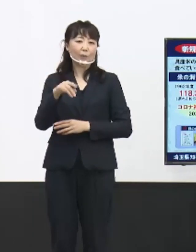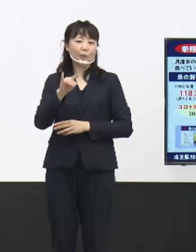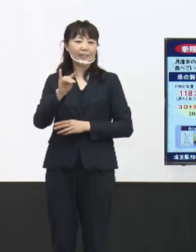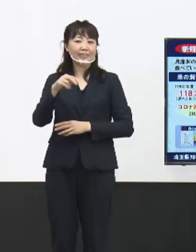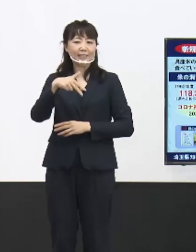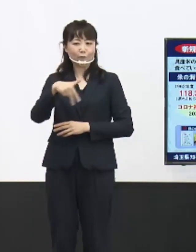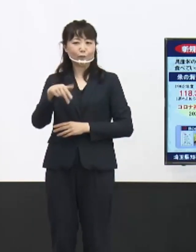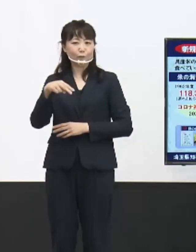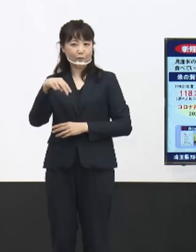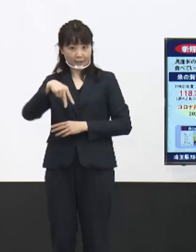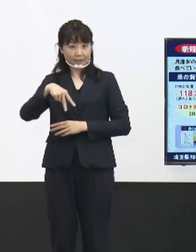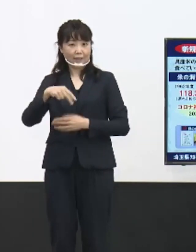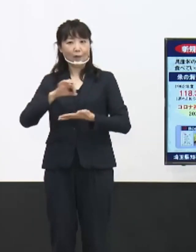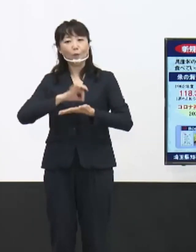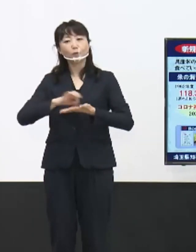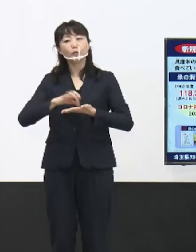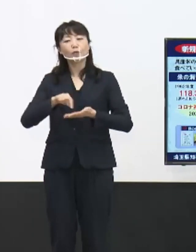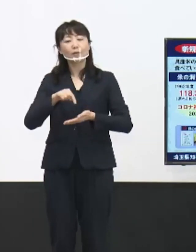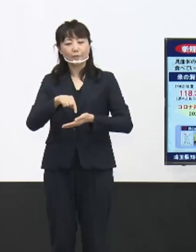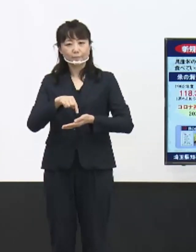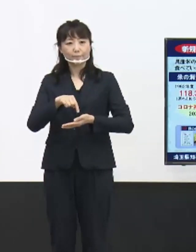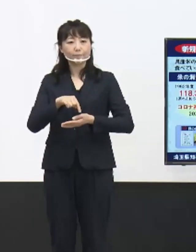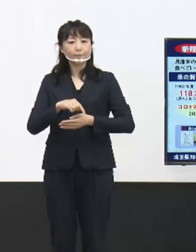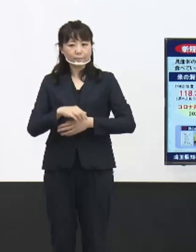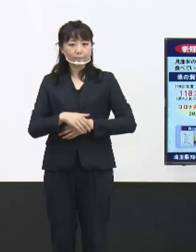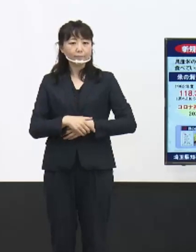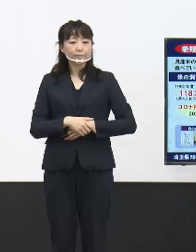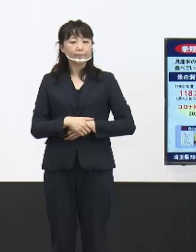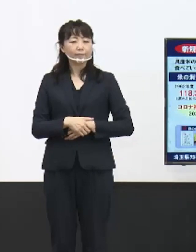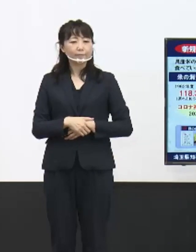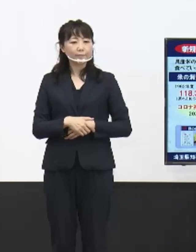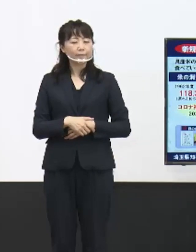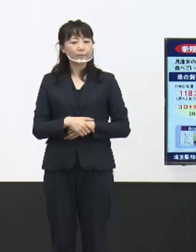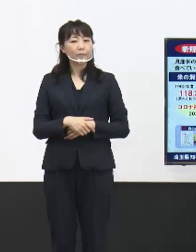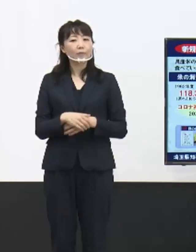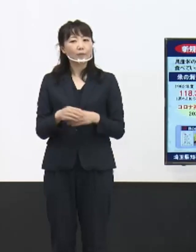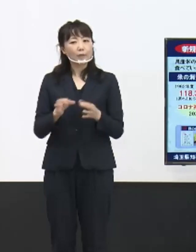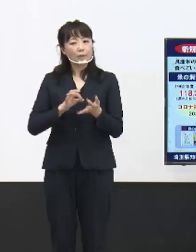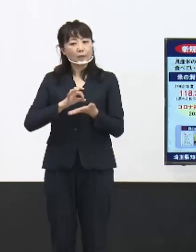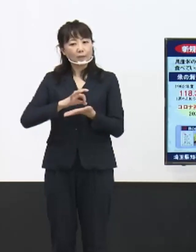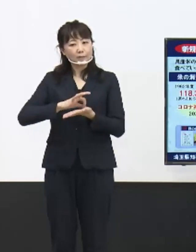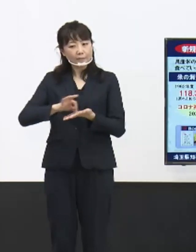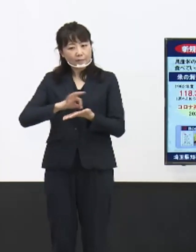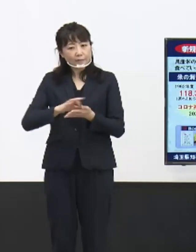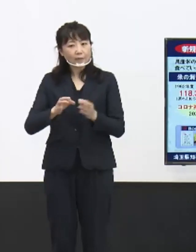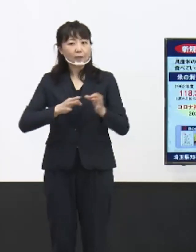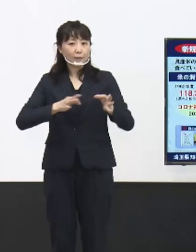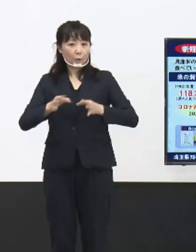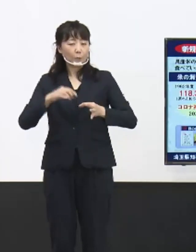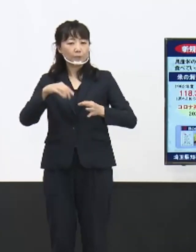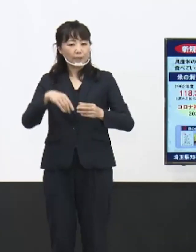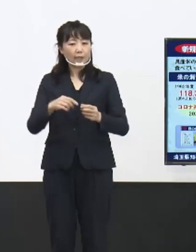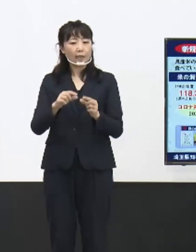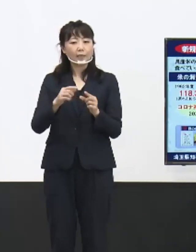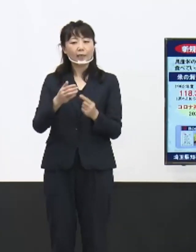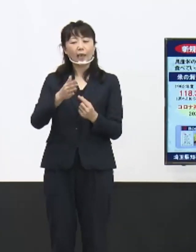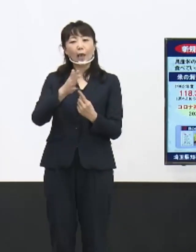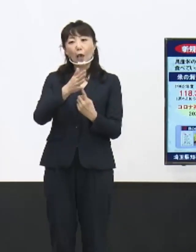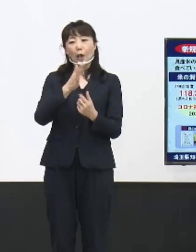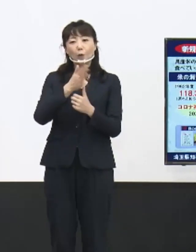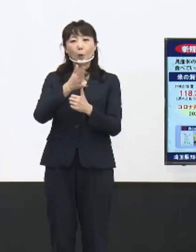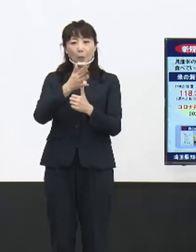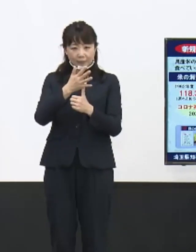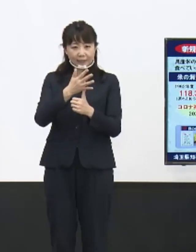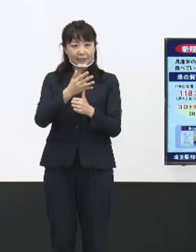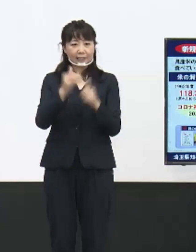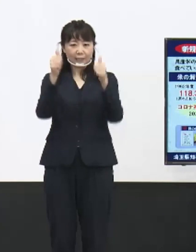やサイの輝きを取り扱っている店舗には、ミニのぼりやキャンペーン用のポップを配布